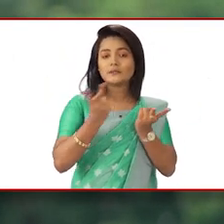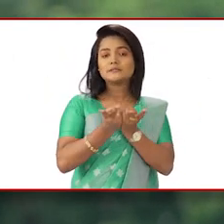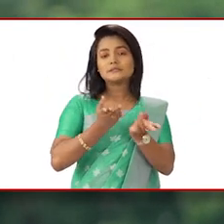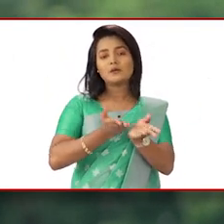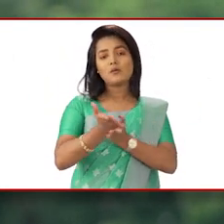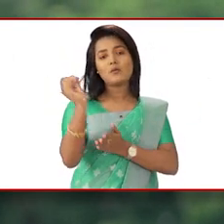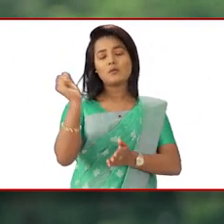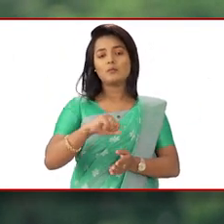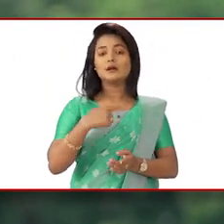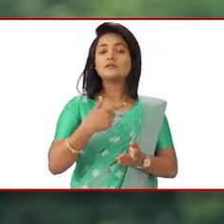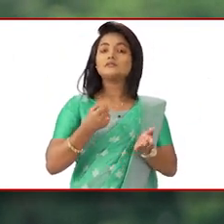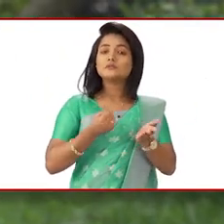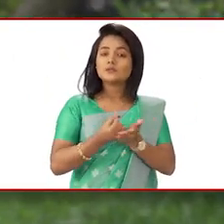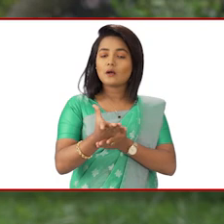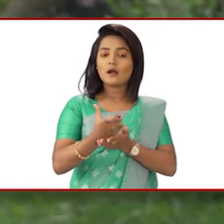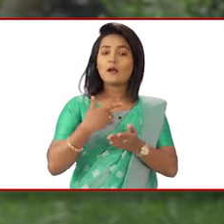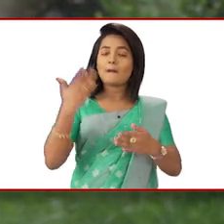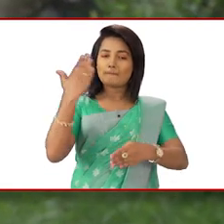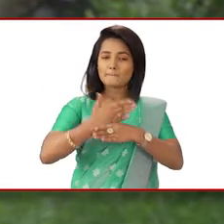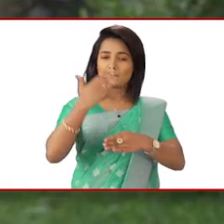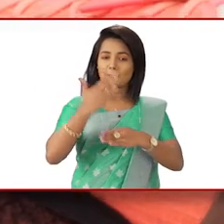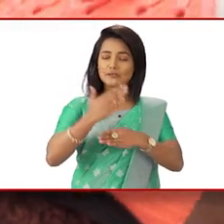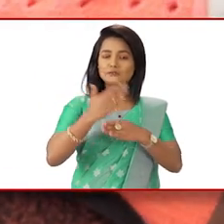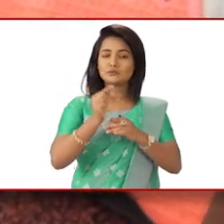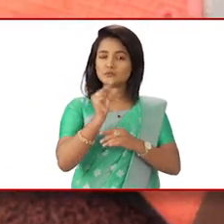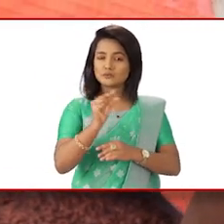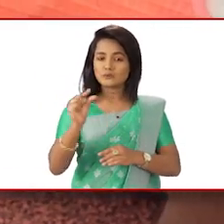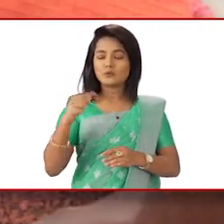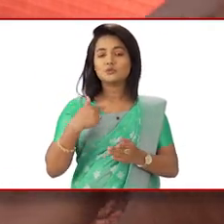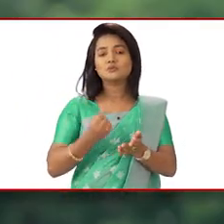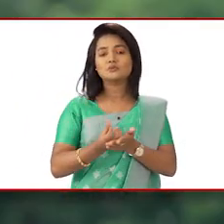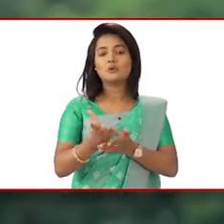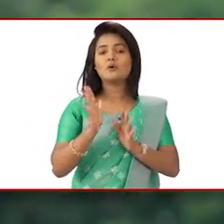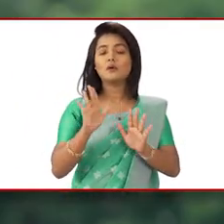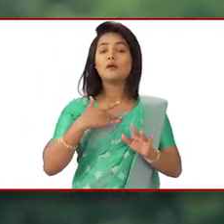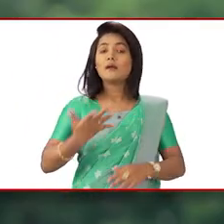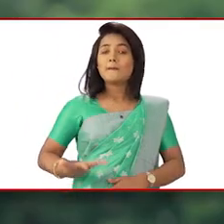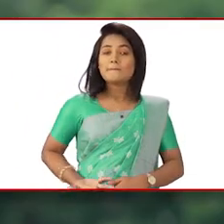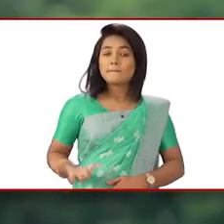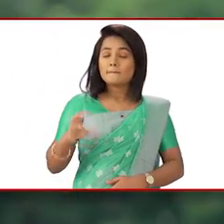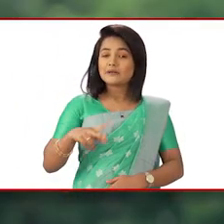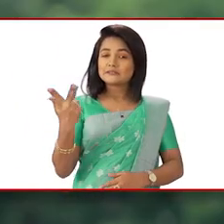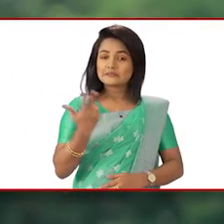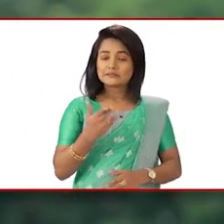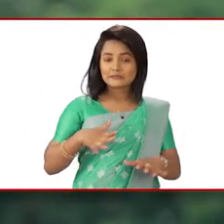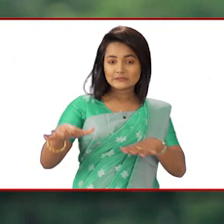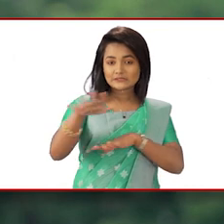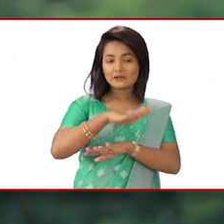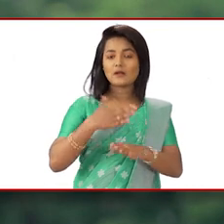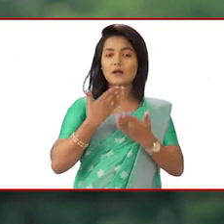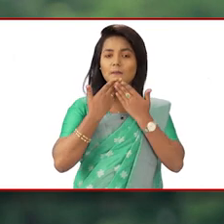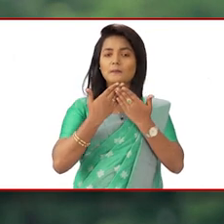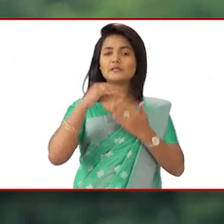হবে। তো ওখান থেকেই শুরু হয় আমার পথ চলার যে বাধাগুলো, ছোট ছোট করে স্টার্ট হয়। বাংলাদেশের প্রেক্ষাপটে আমরা এখনও